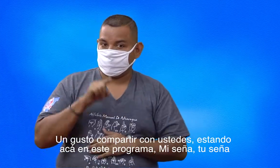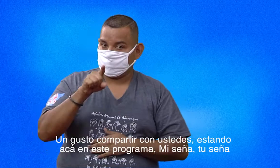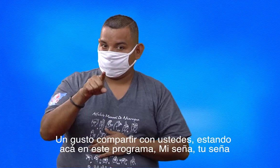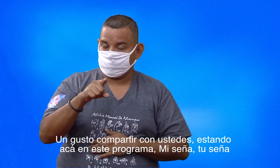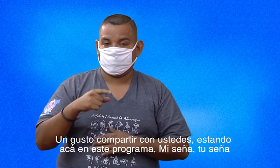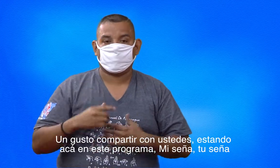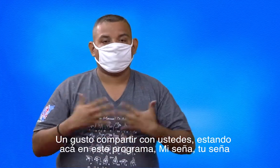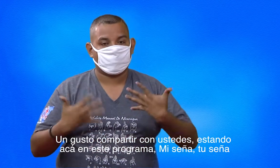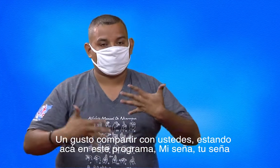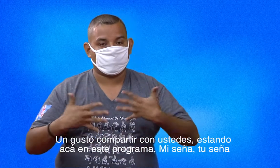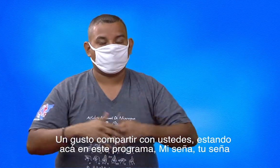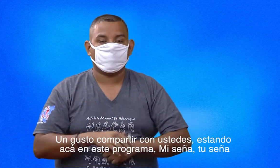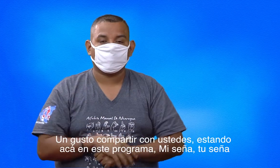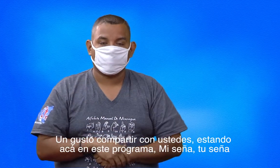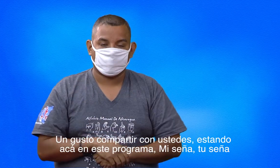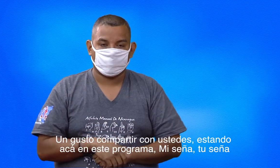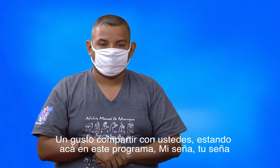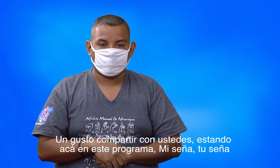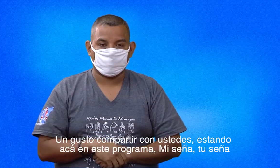Mi Seña, Tu Seña.